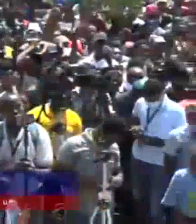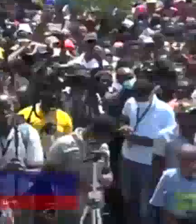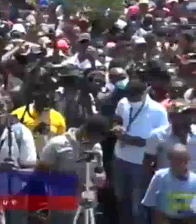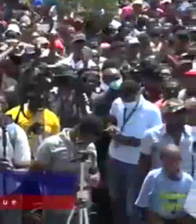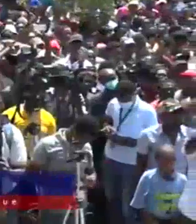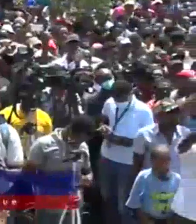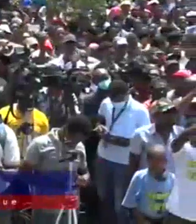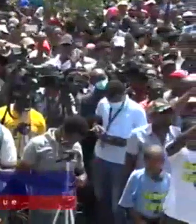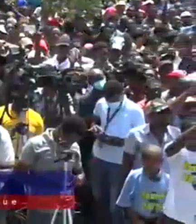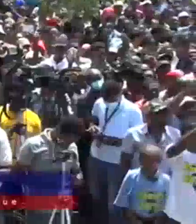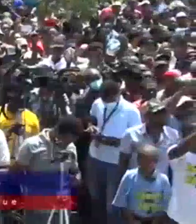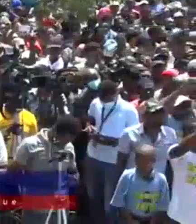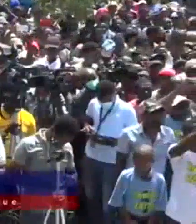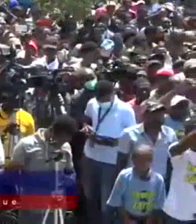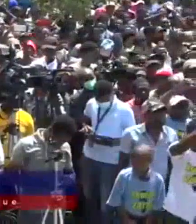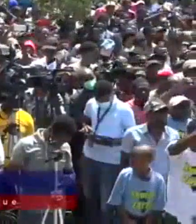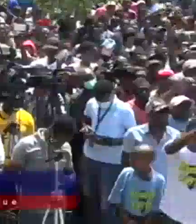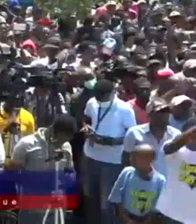Construction ça, supposé commencer